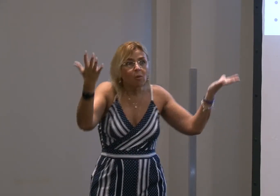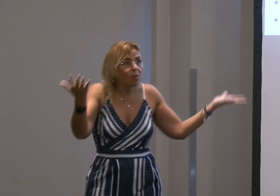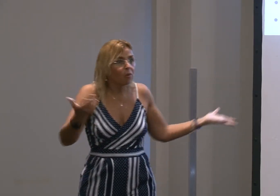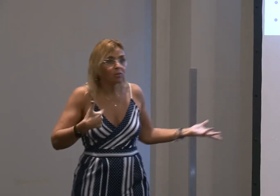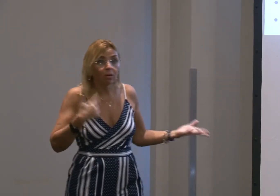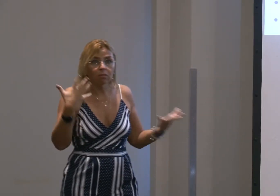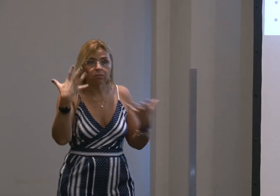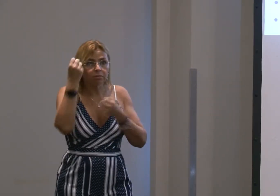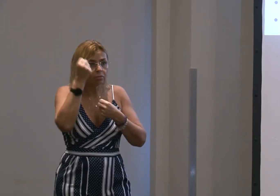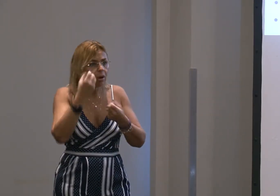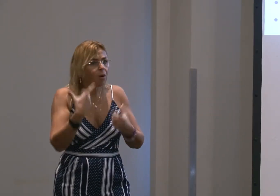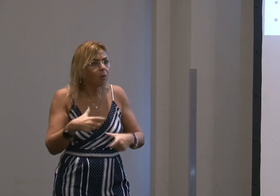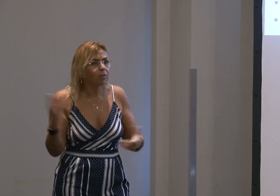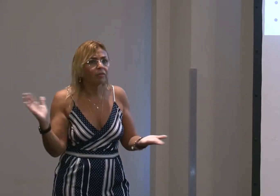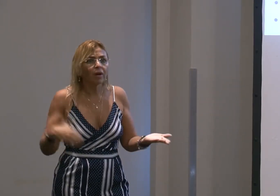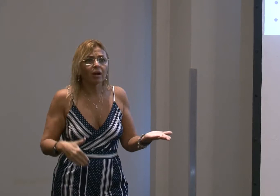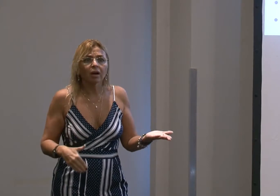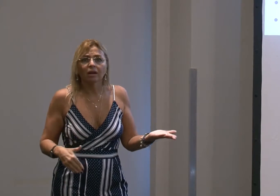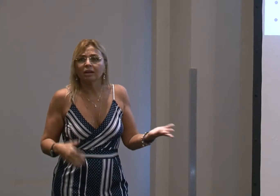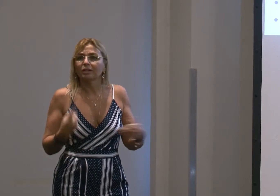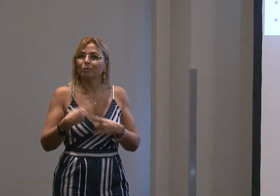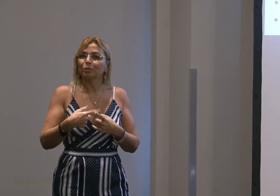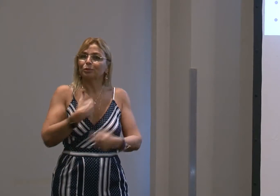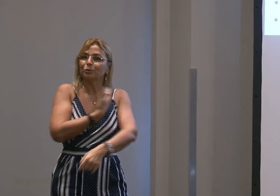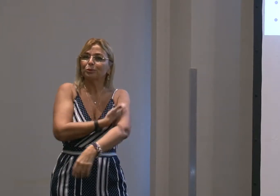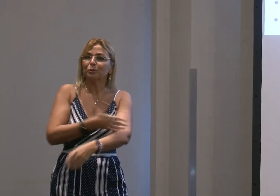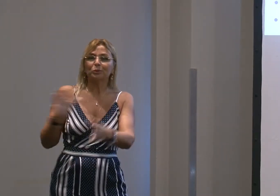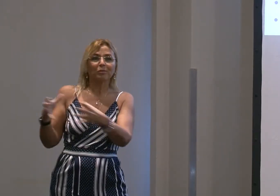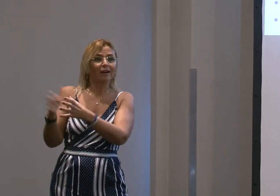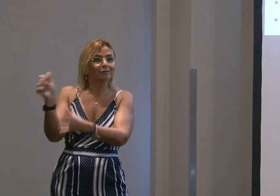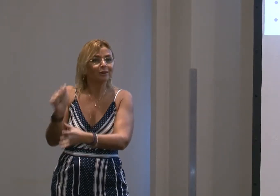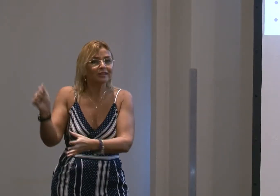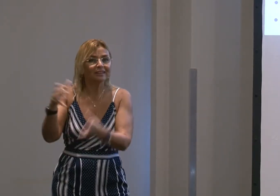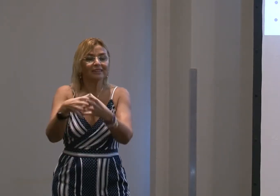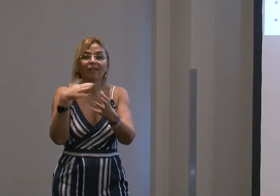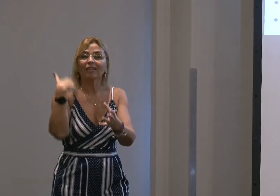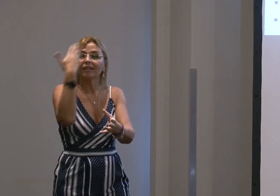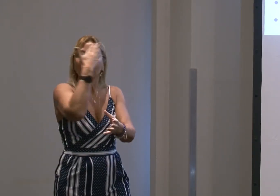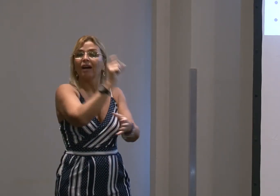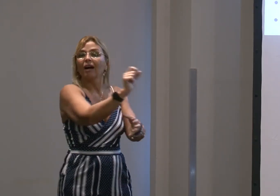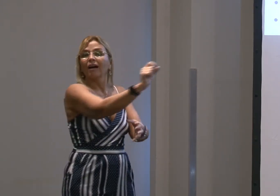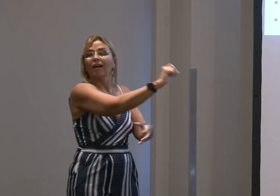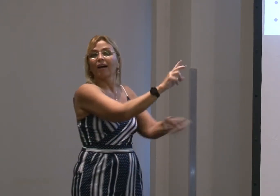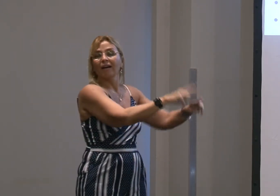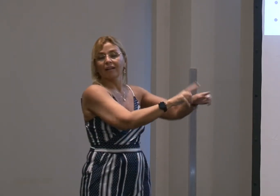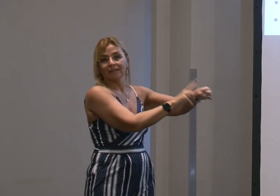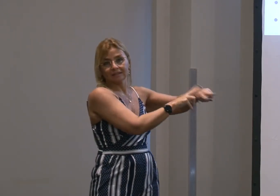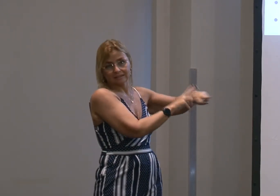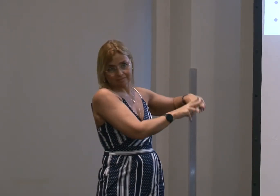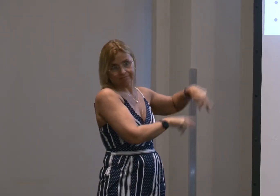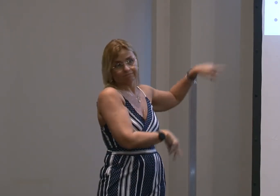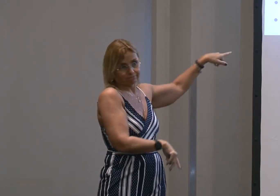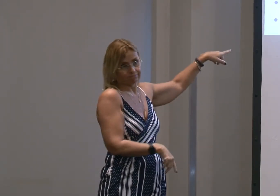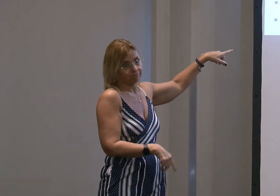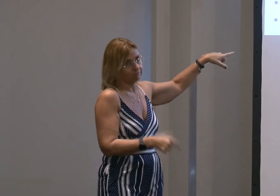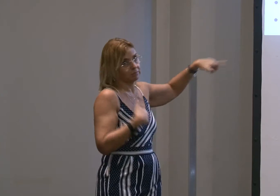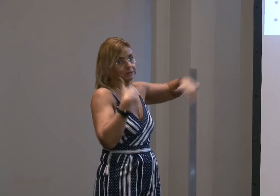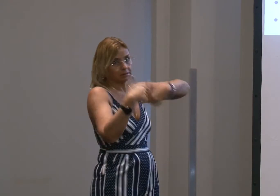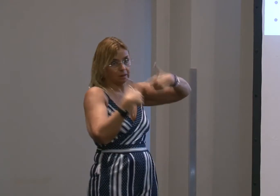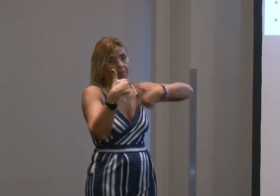algumas questões, e não são poucas as pessoas, não são poucas essas pessoas. A gente que tem convívio com outras pessoas